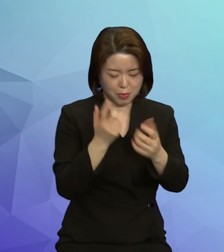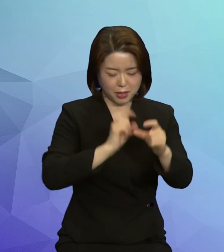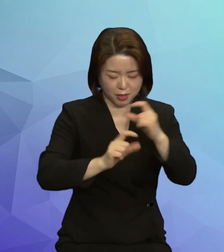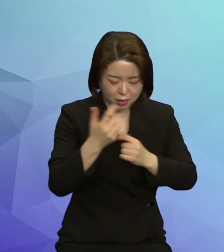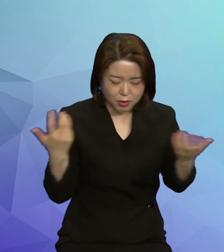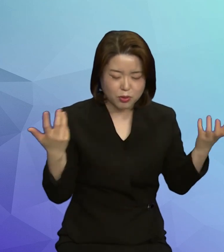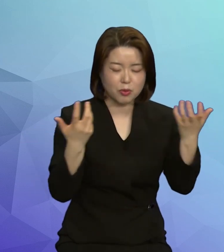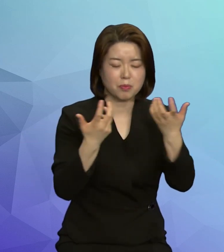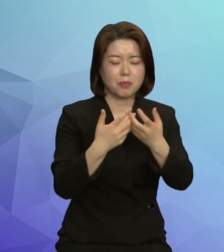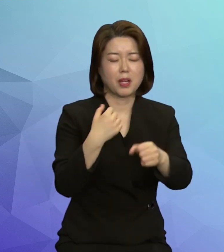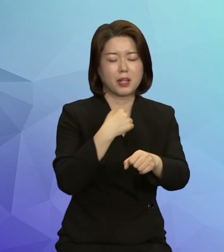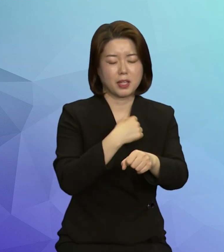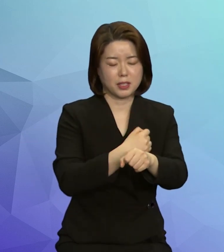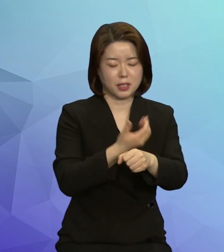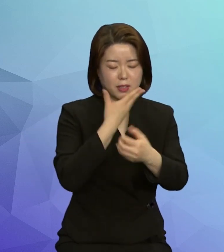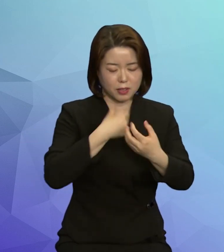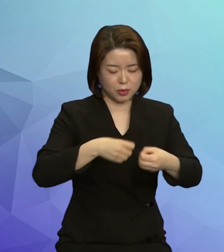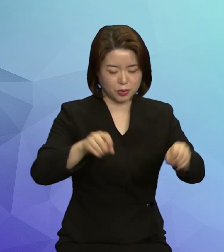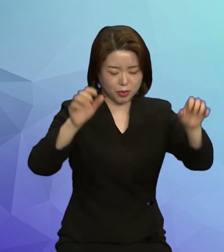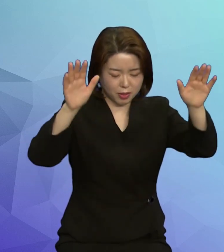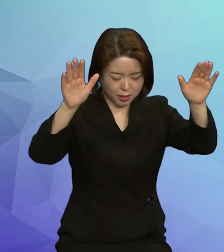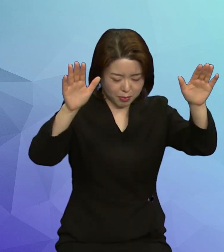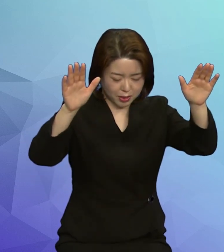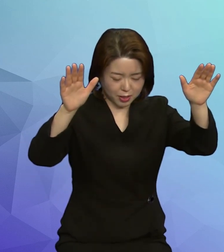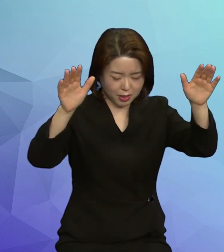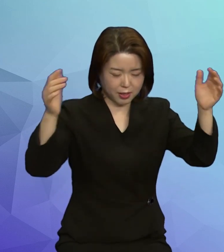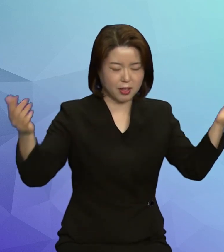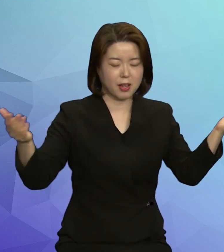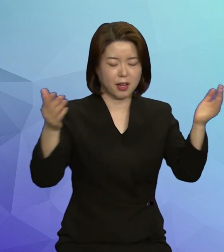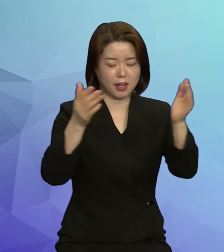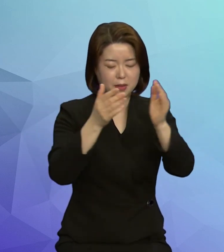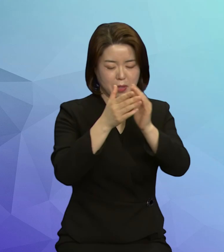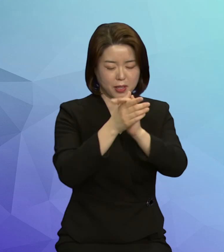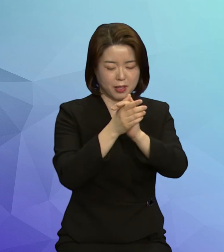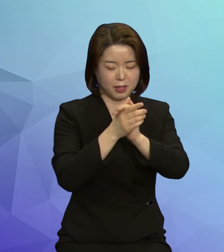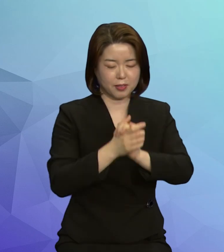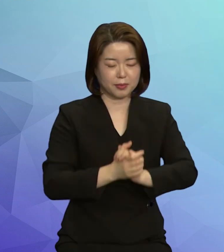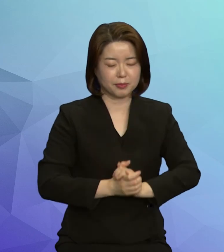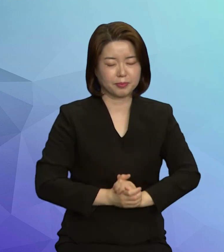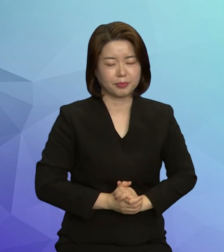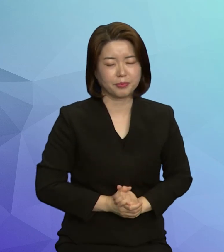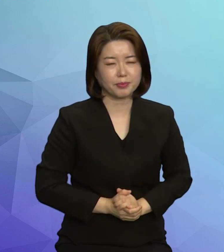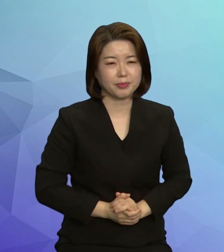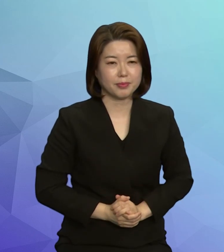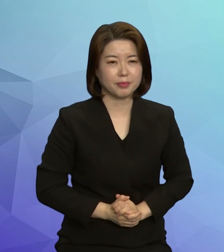충만하시기를 축원하옵나이다. 아멘.